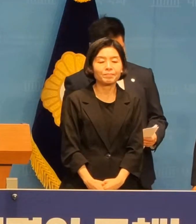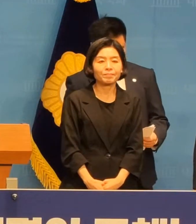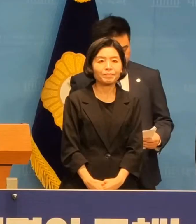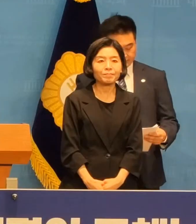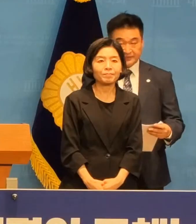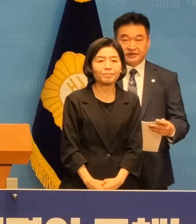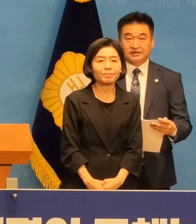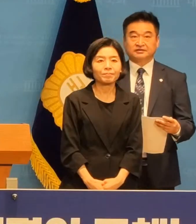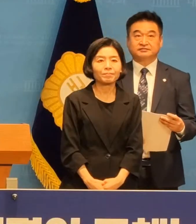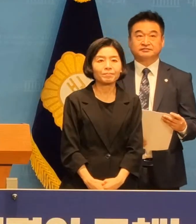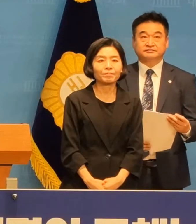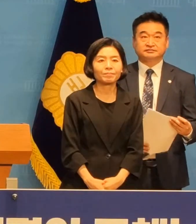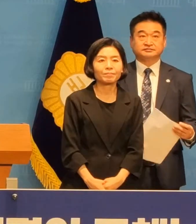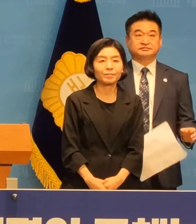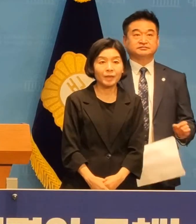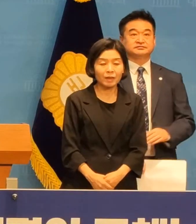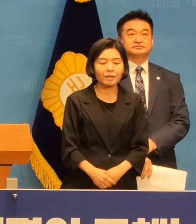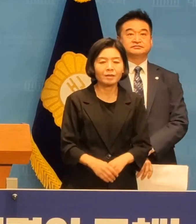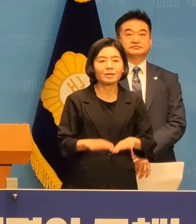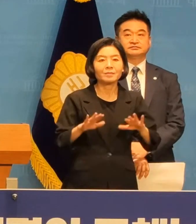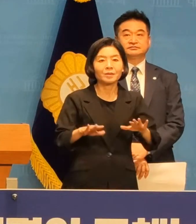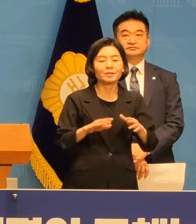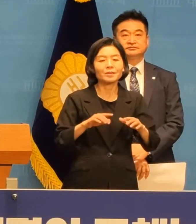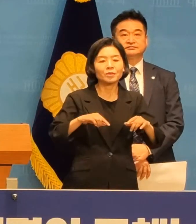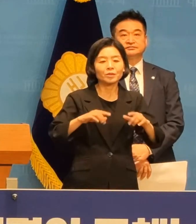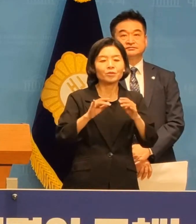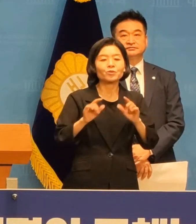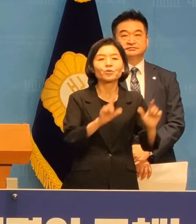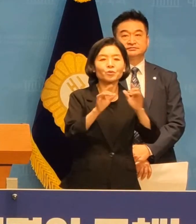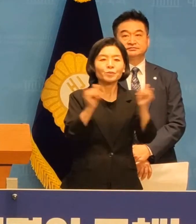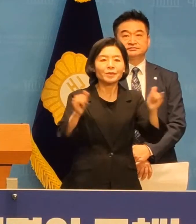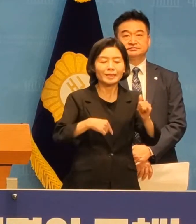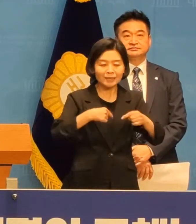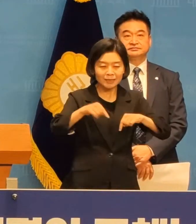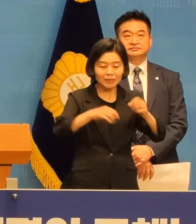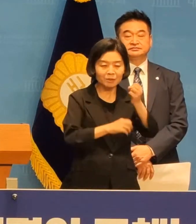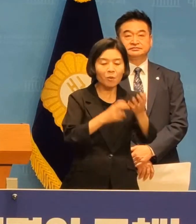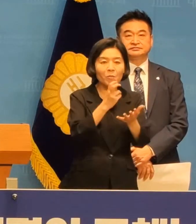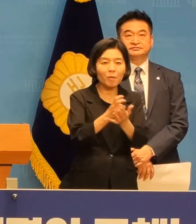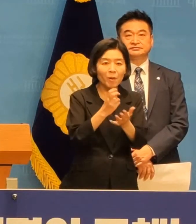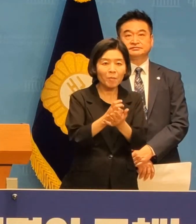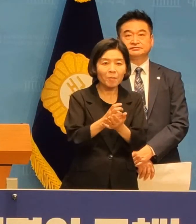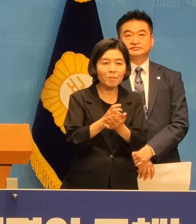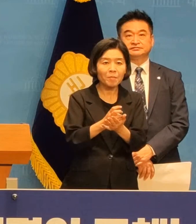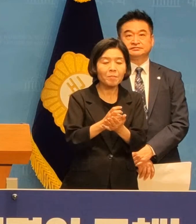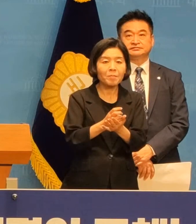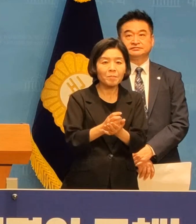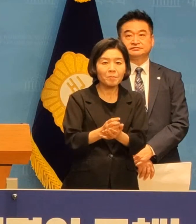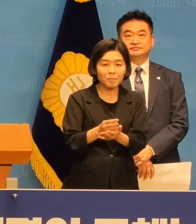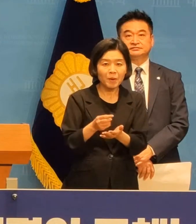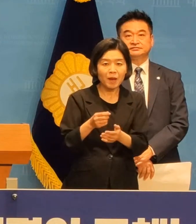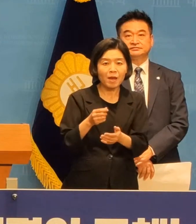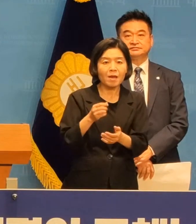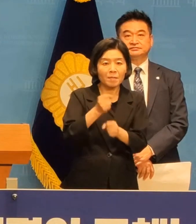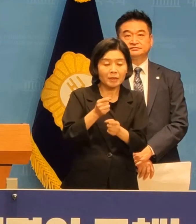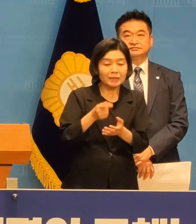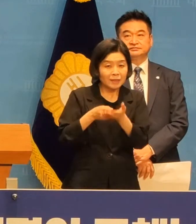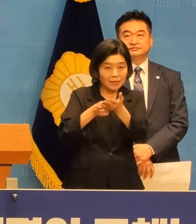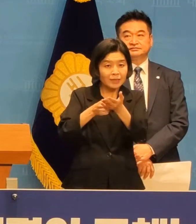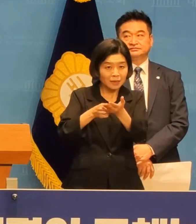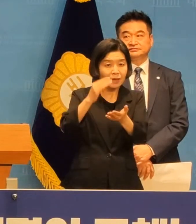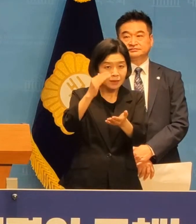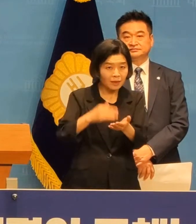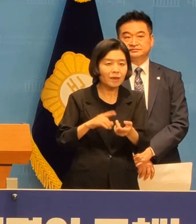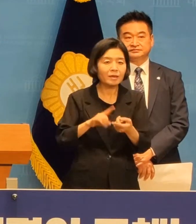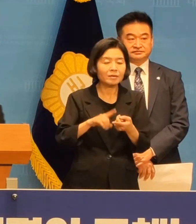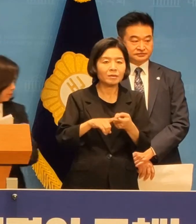다음은 주민자치기본법 제정안 발의와 관련해 원주시 주민자치회 회장 최성훈님의 말씀을